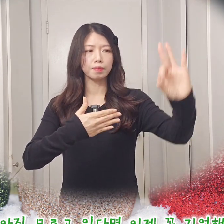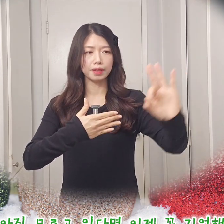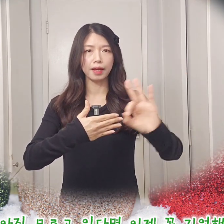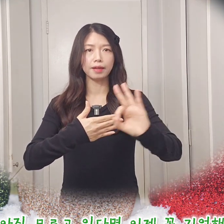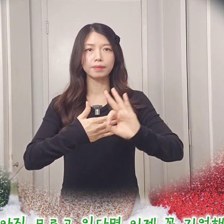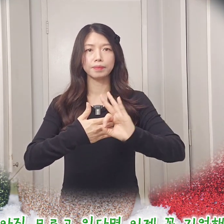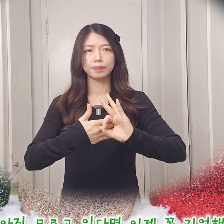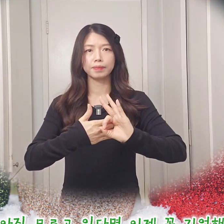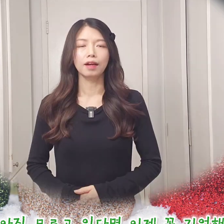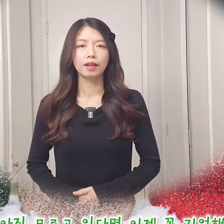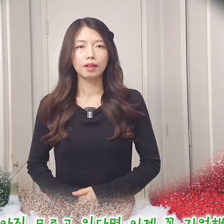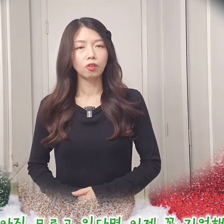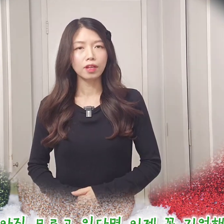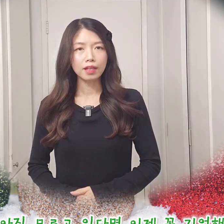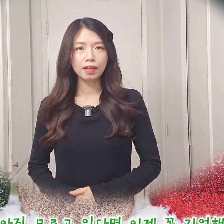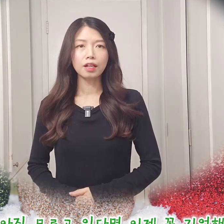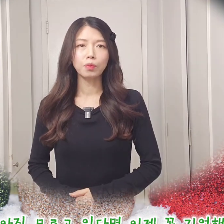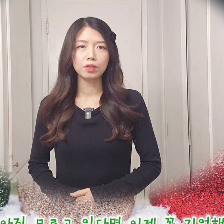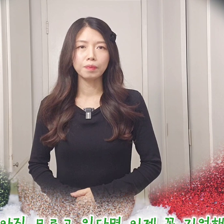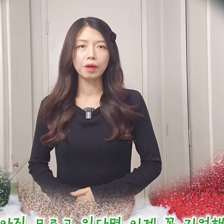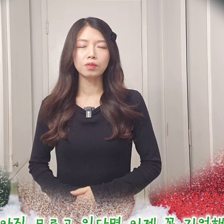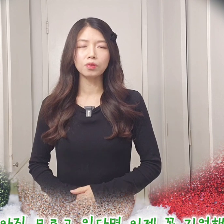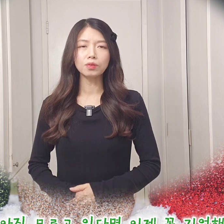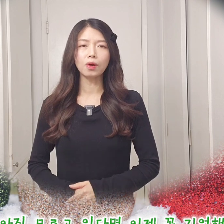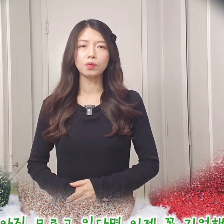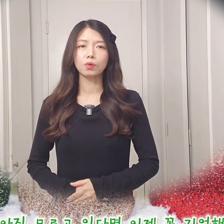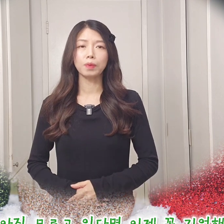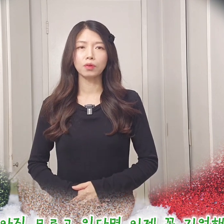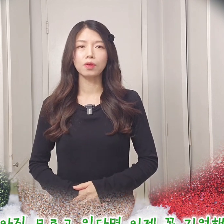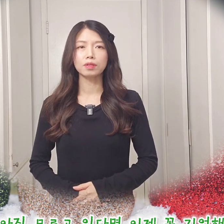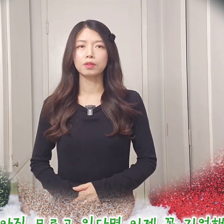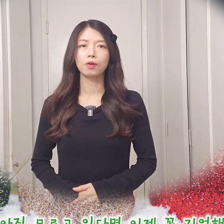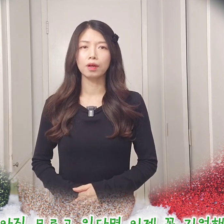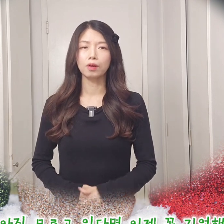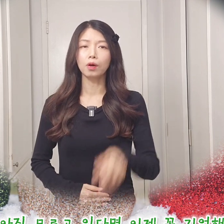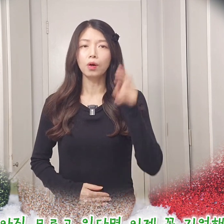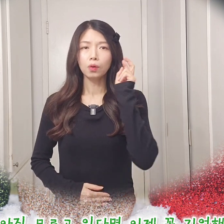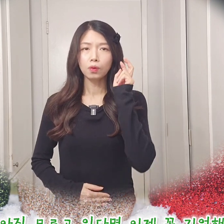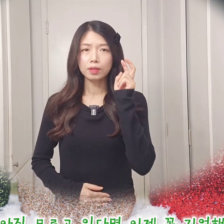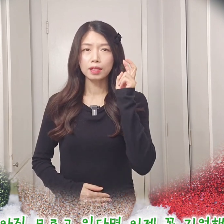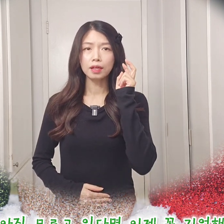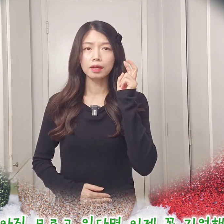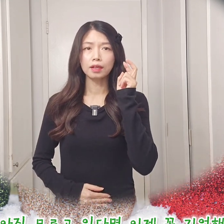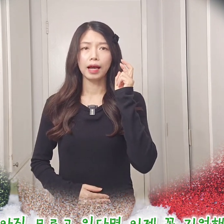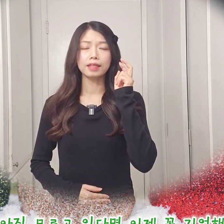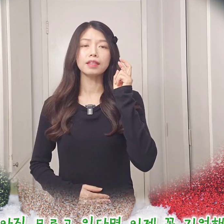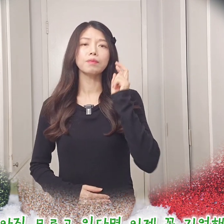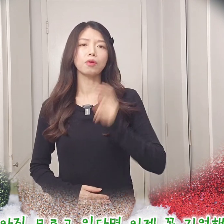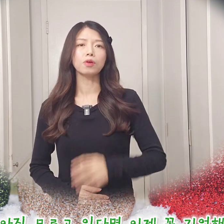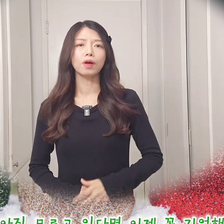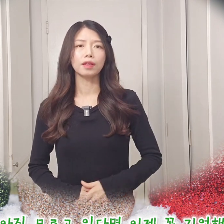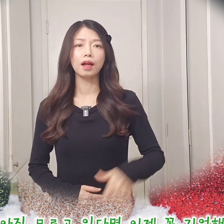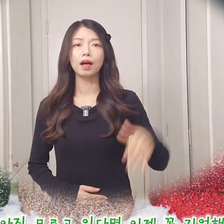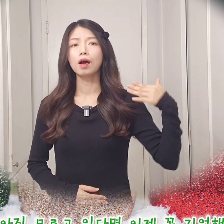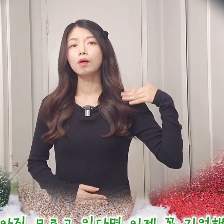됩니다. 그런데 찬양을 보시면 순서가 조금 바뀌어 있을 거예요. 혹시 아직이 먼저가 아니라